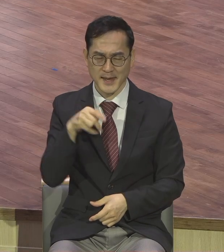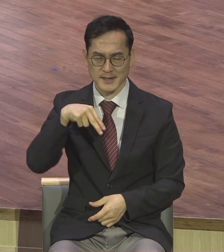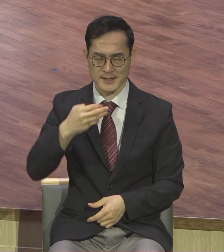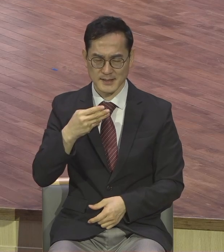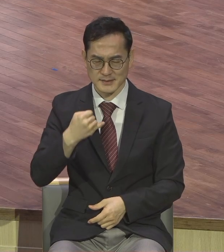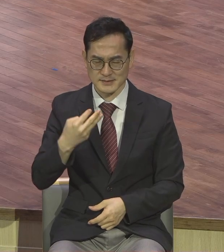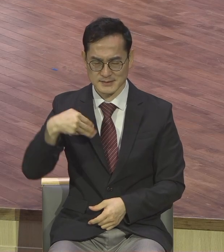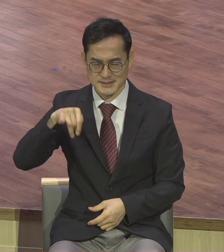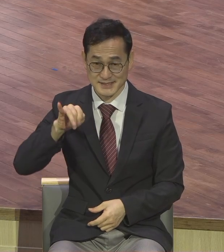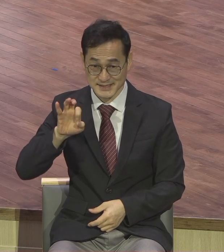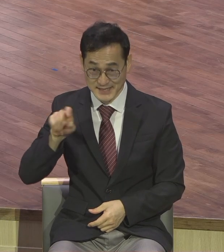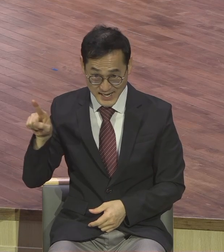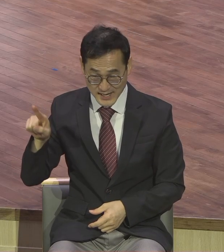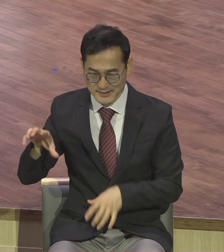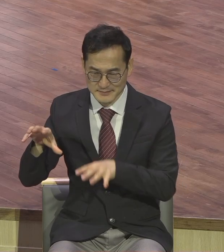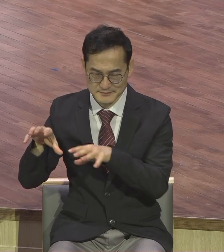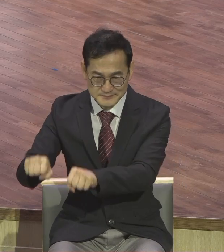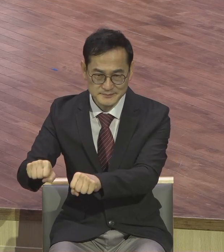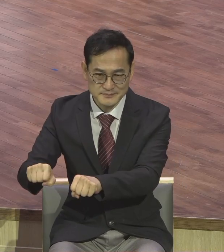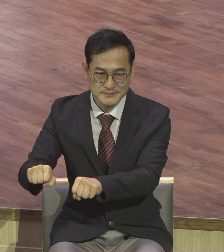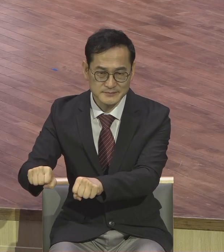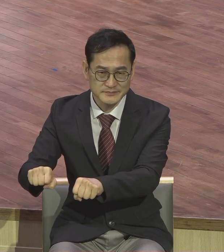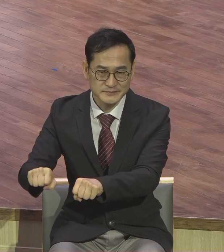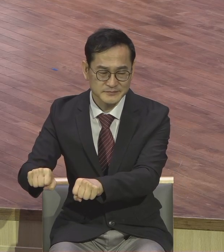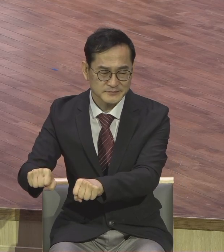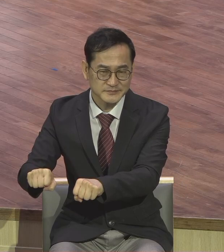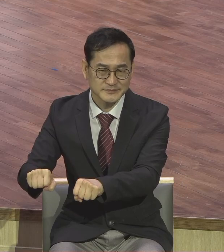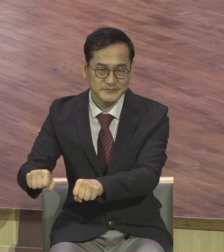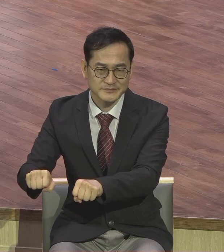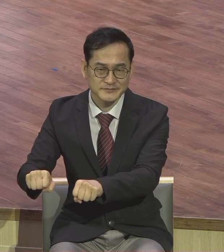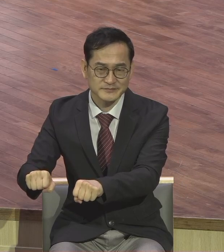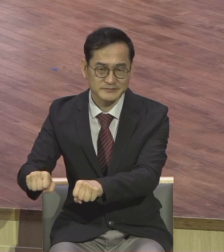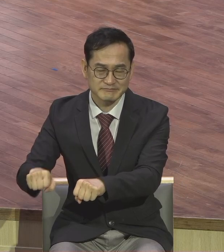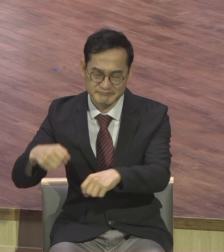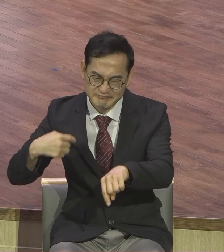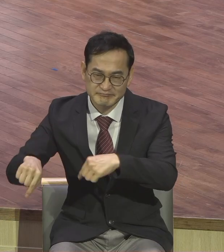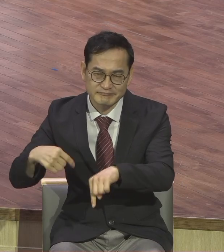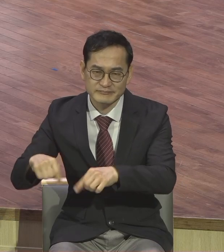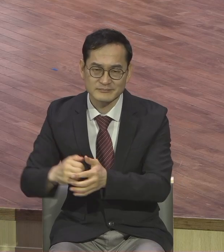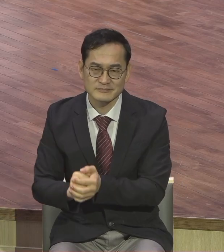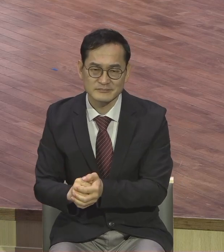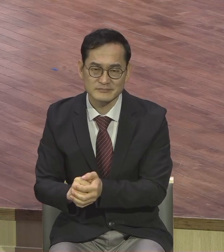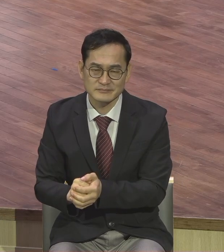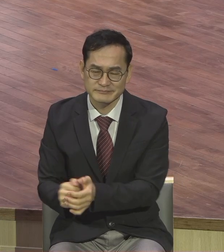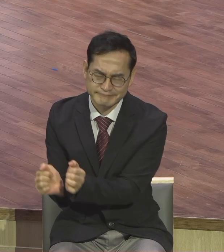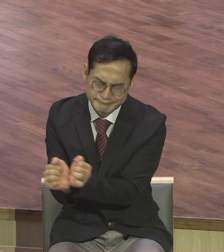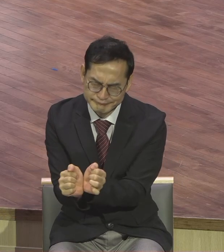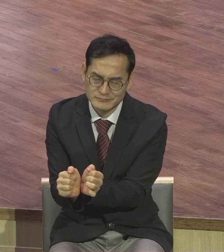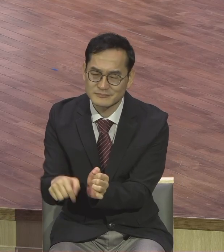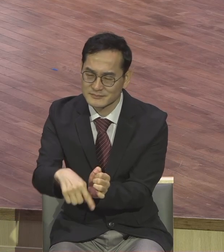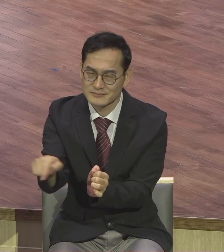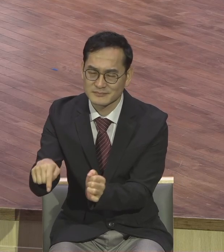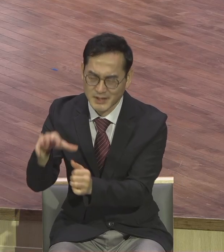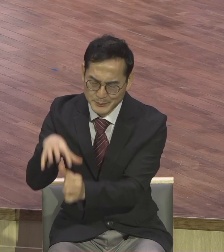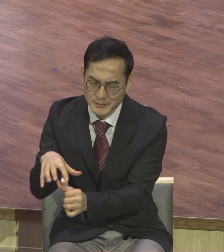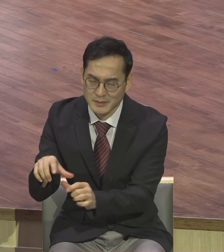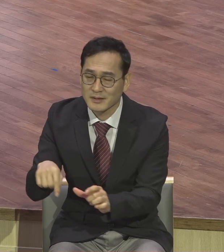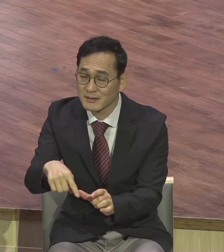지배를 그리 했던 일이 있어요. 이 포로 생활을 하던